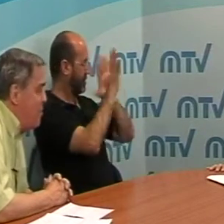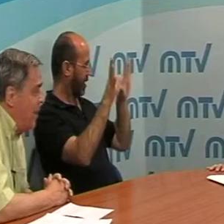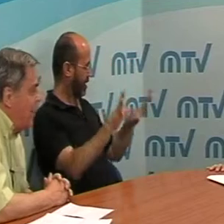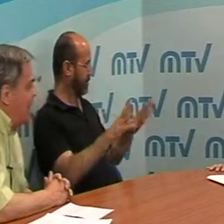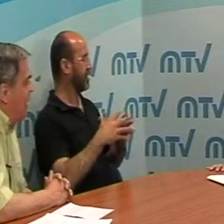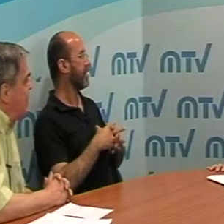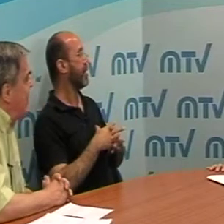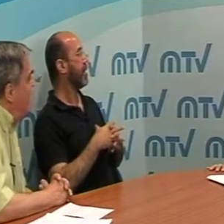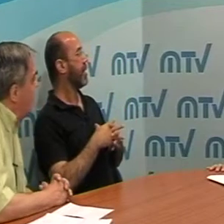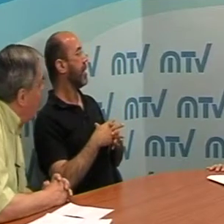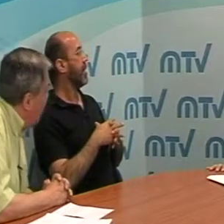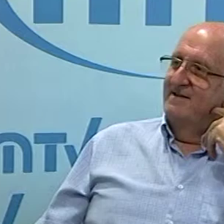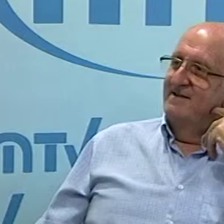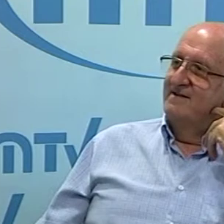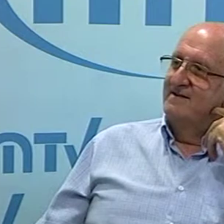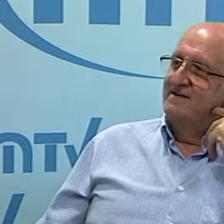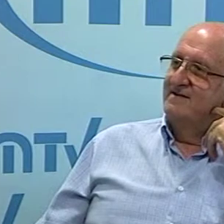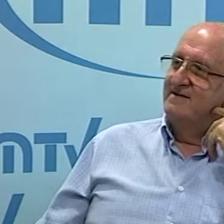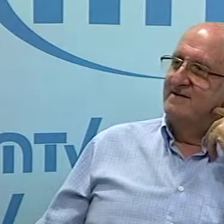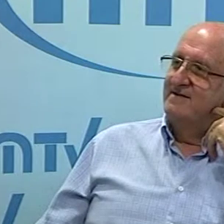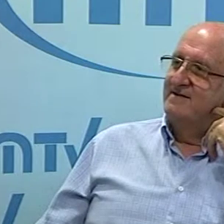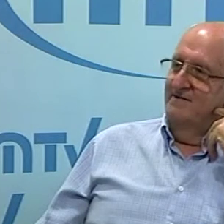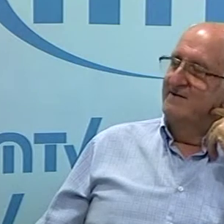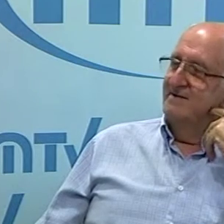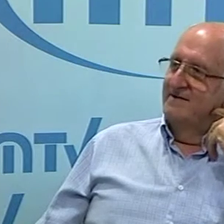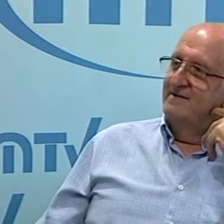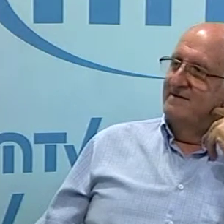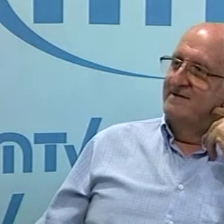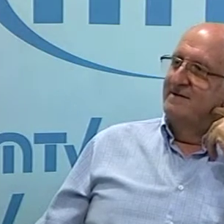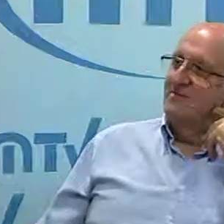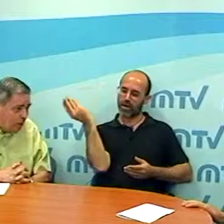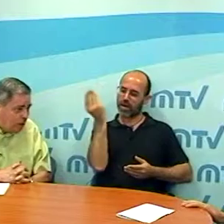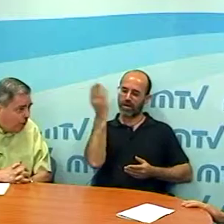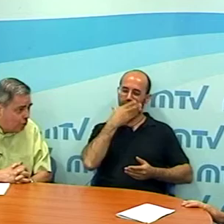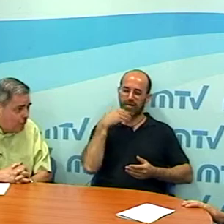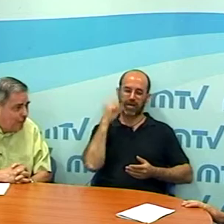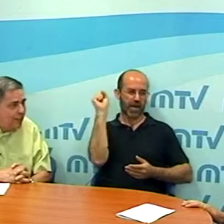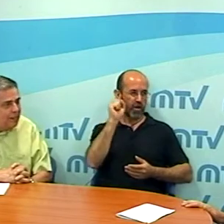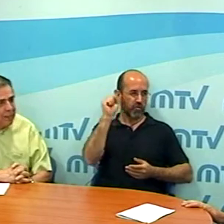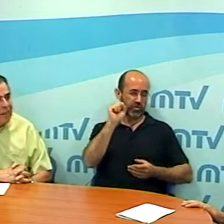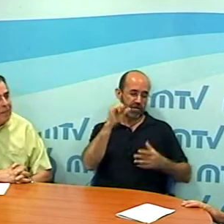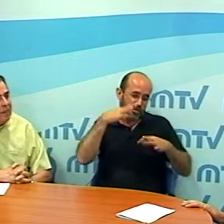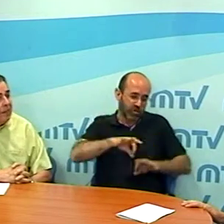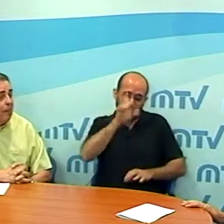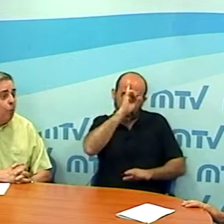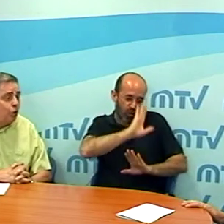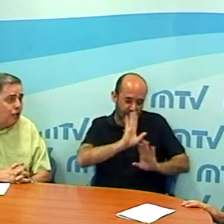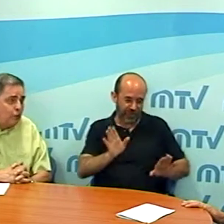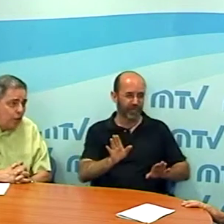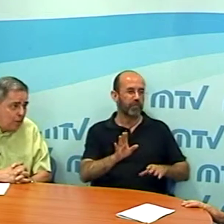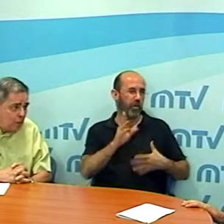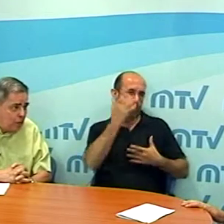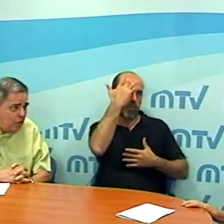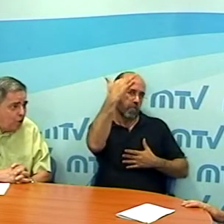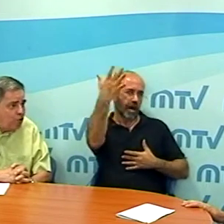evidentemente, que estarás muy bien casado, con una hermosa mujer, seguramente, no lo sé, tendrás, por lo